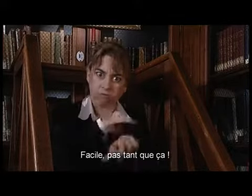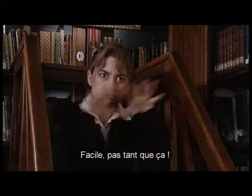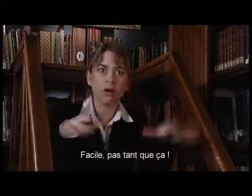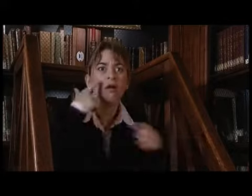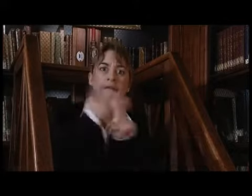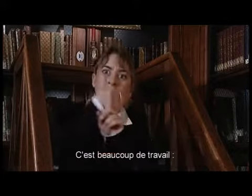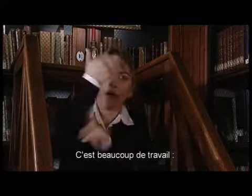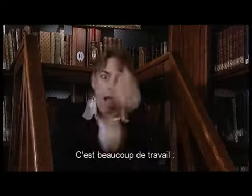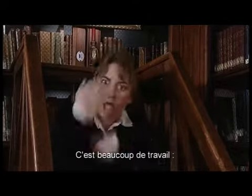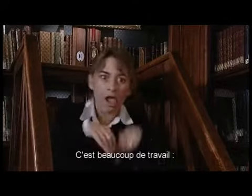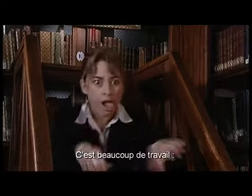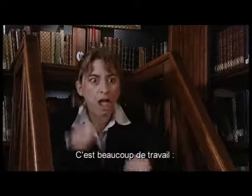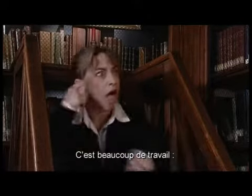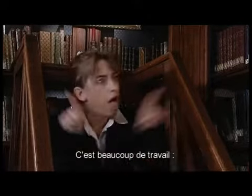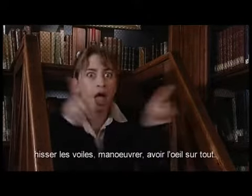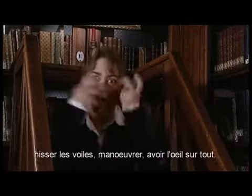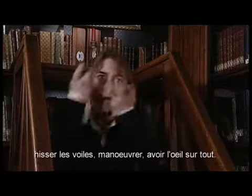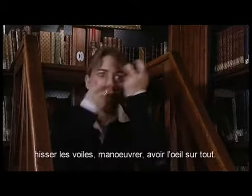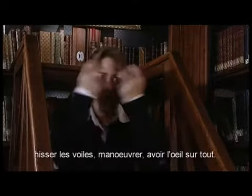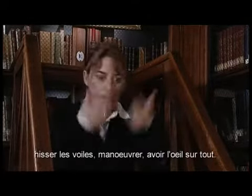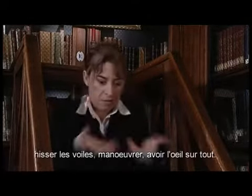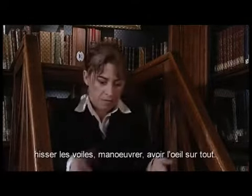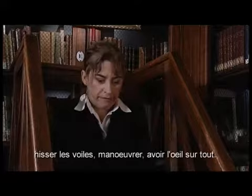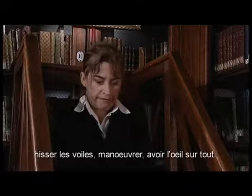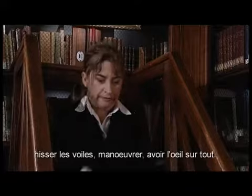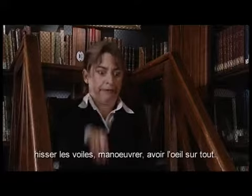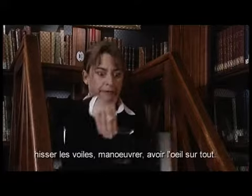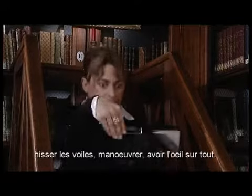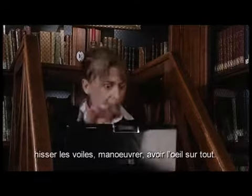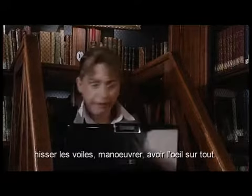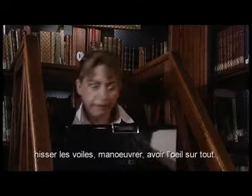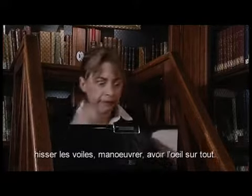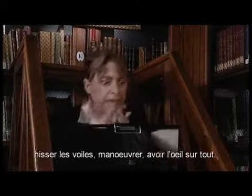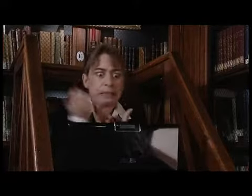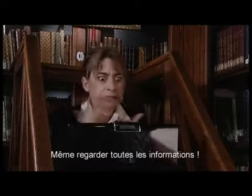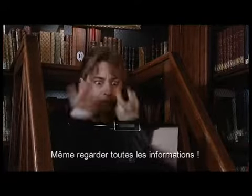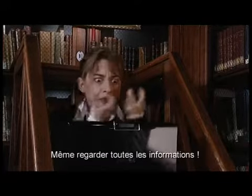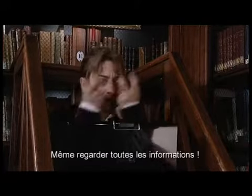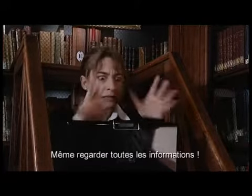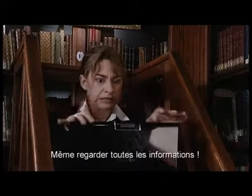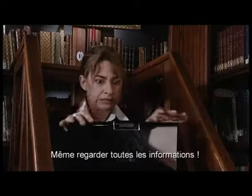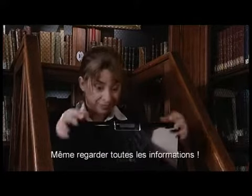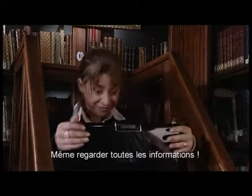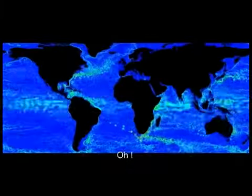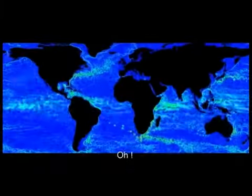ça. C'est beaucoup de travail, hein. Hisser les voiles, manœuvrer, avoir l'œil sur tout, même regarder toutes les informations. Oh!